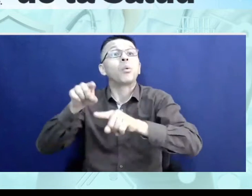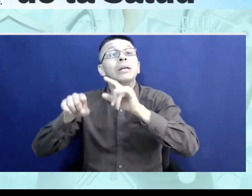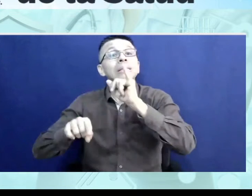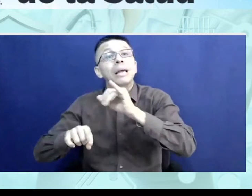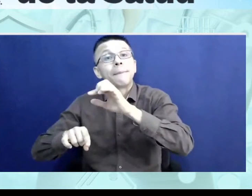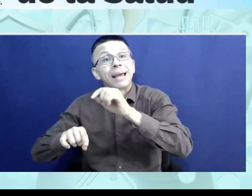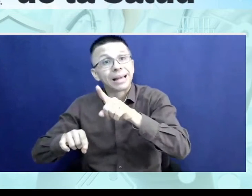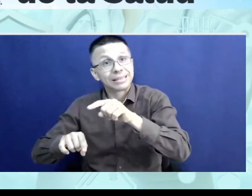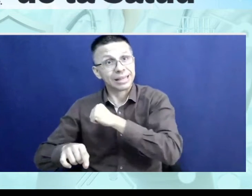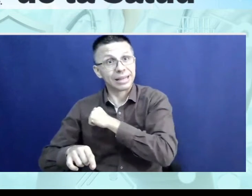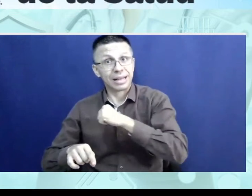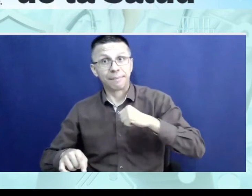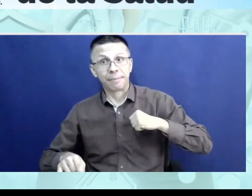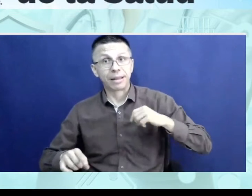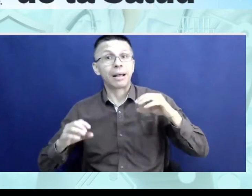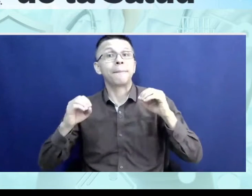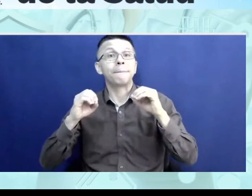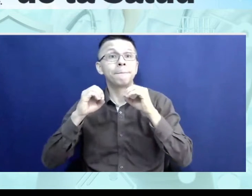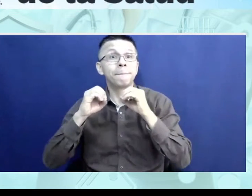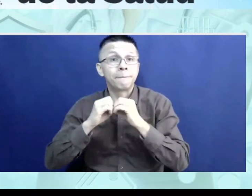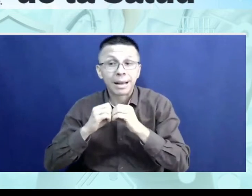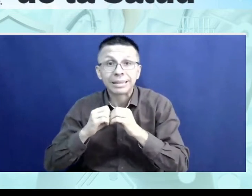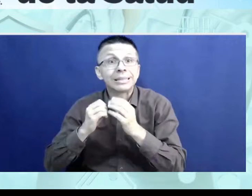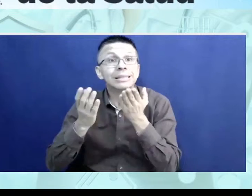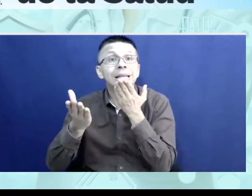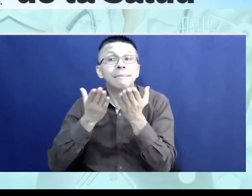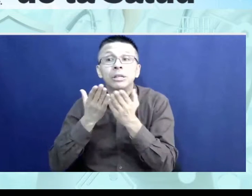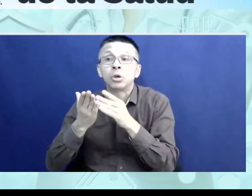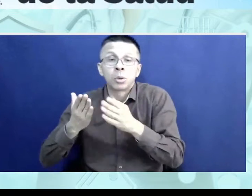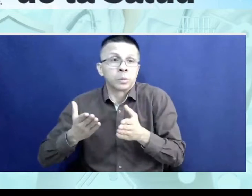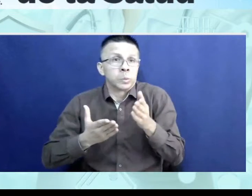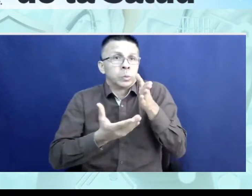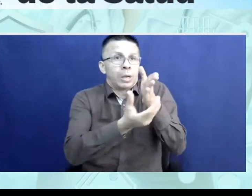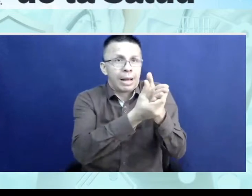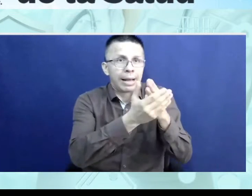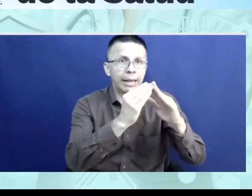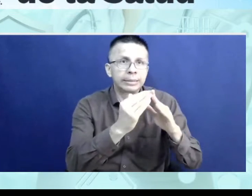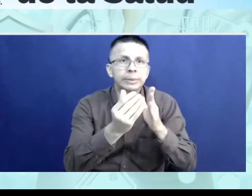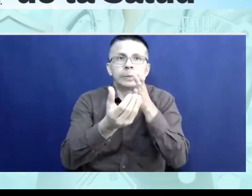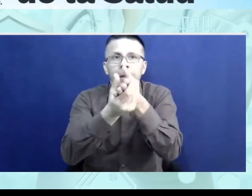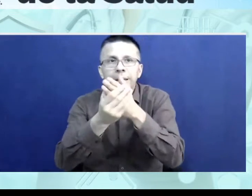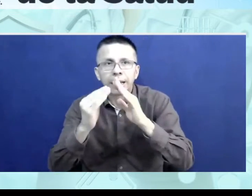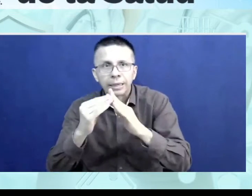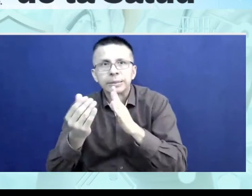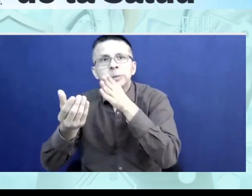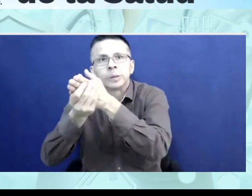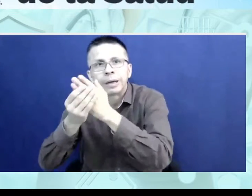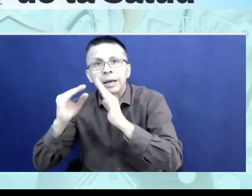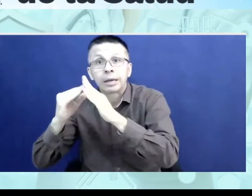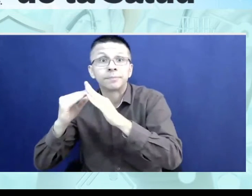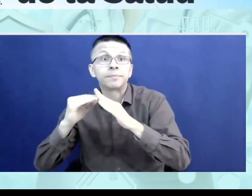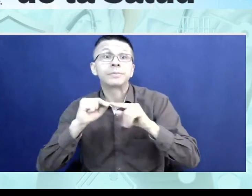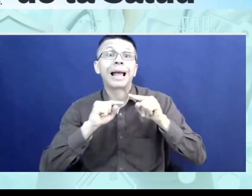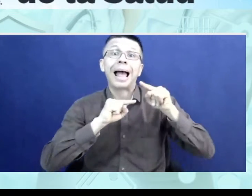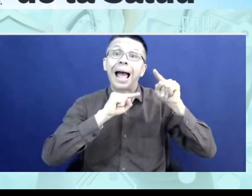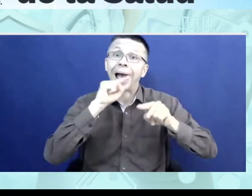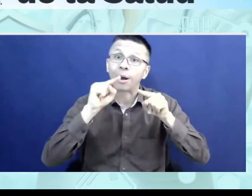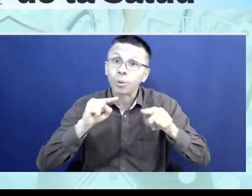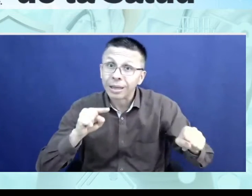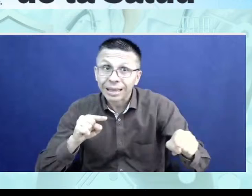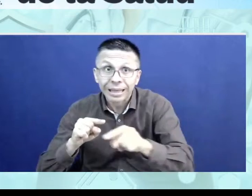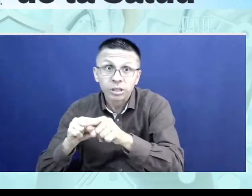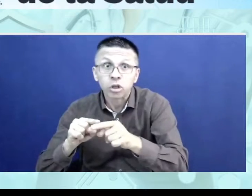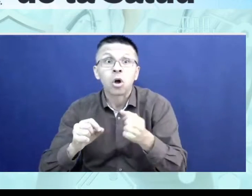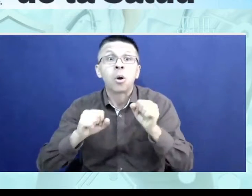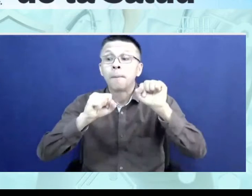y contamos con servicios domiciliarios para poder hacerlo, porque sabemos que muchas de estas personas no tienen el acceso o no